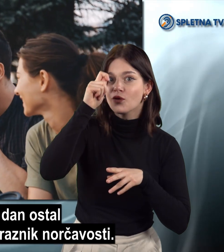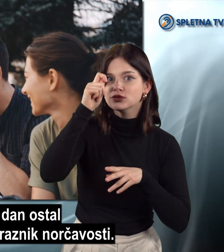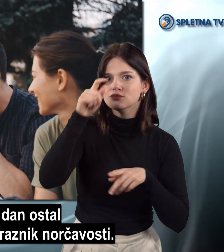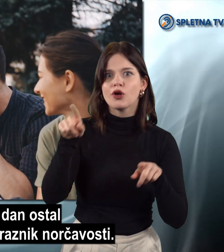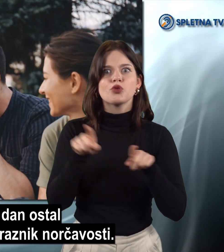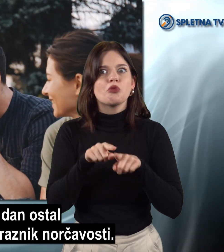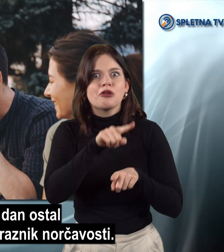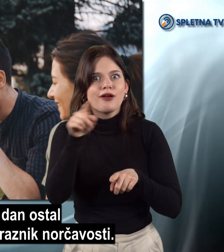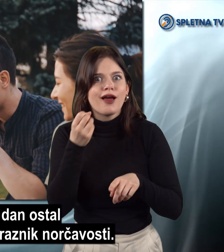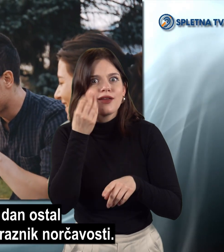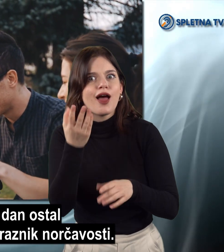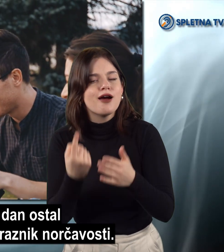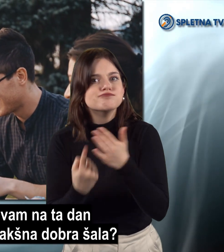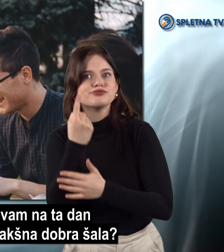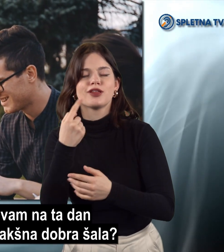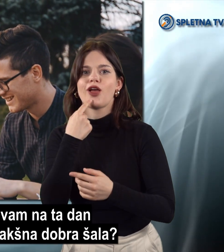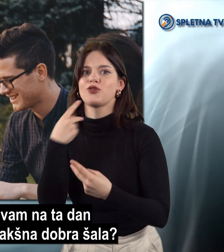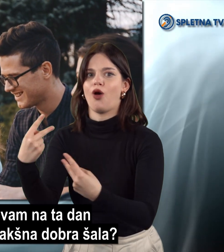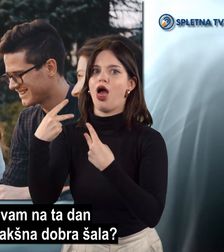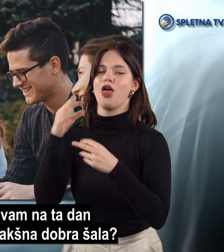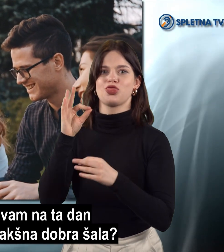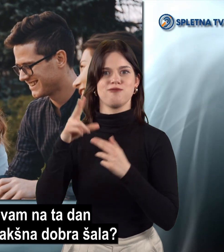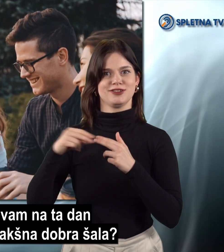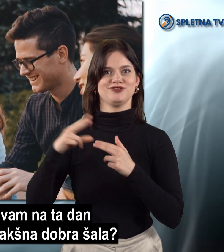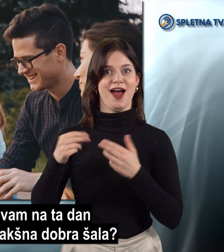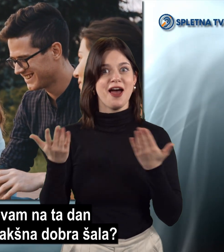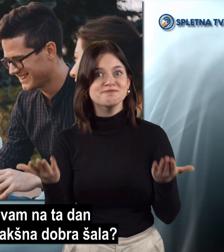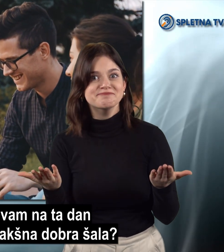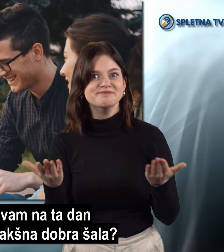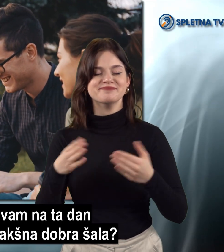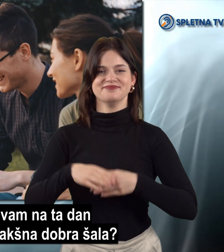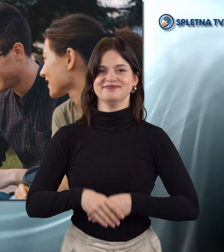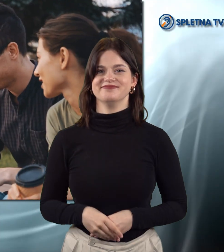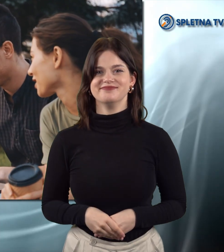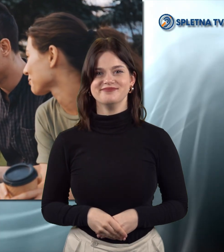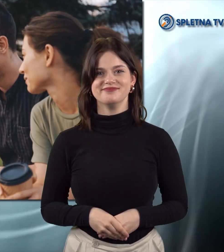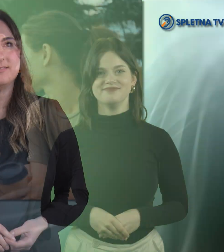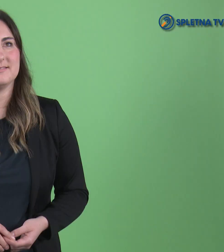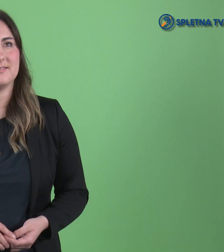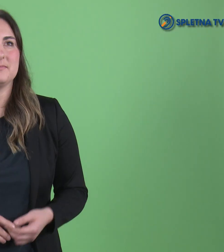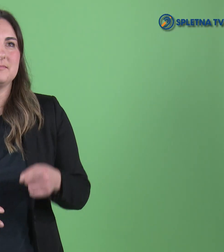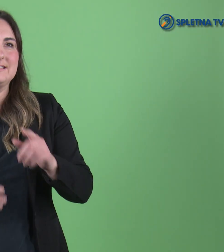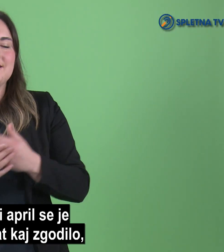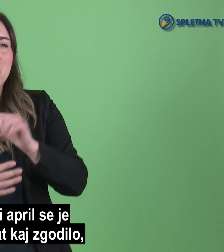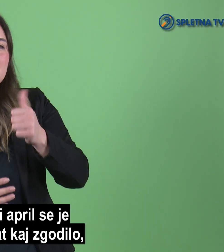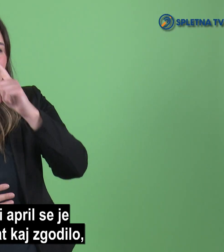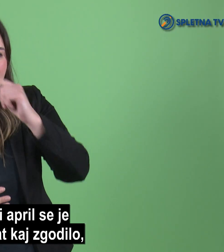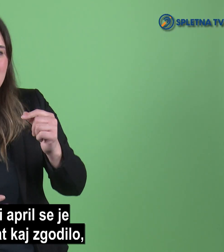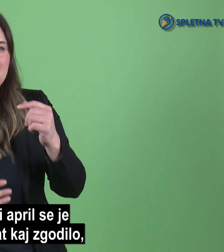zapisan kot praznik norčavosti. Se je tudi vam na ta dan posrečila že kakšna dobra šala?